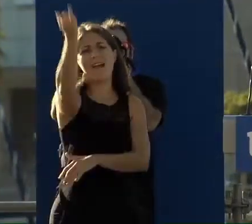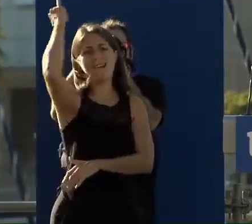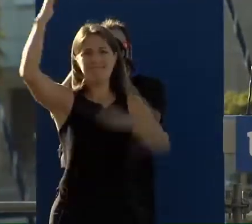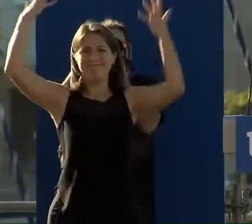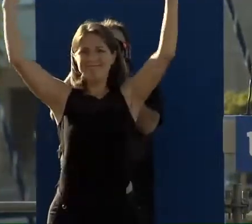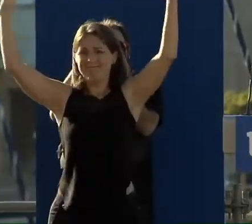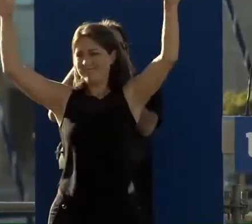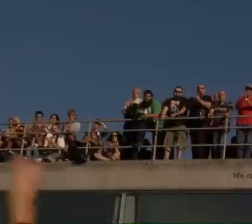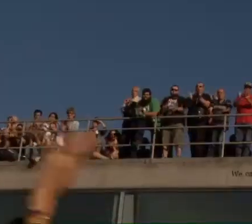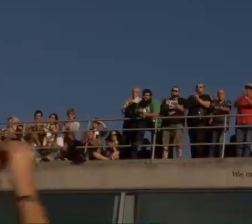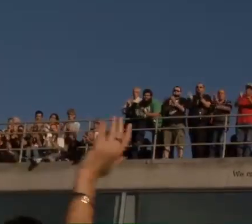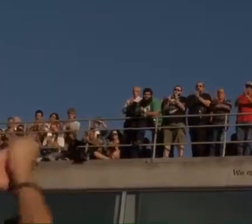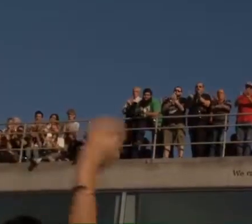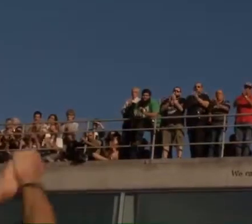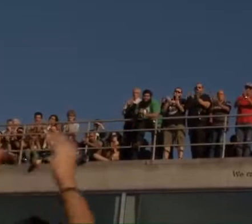marea.